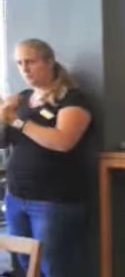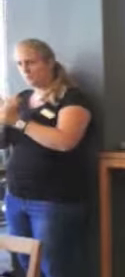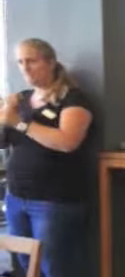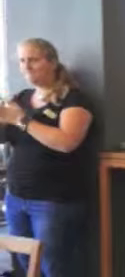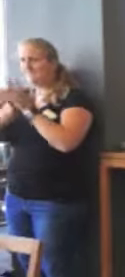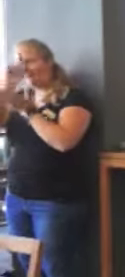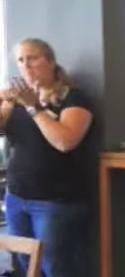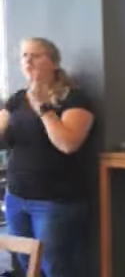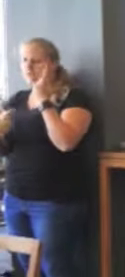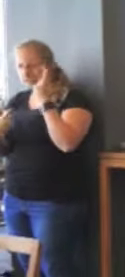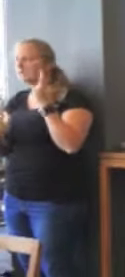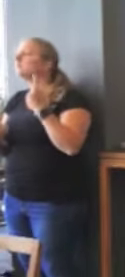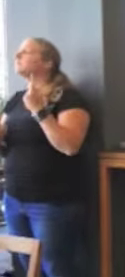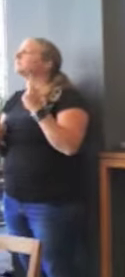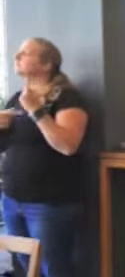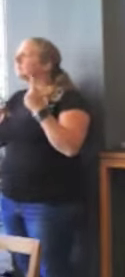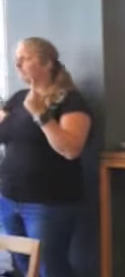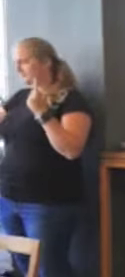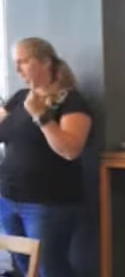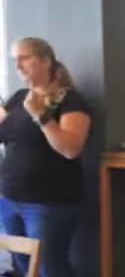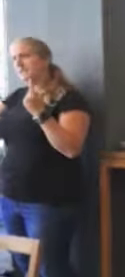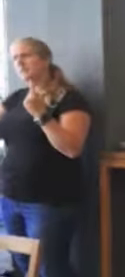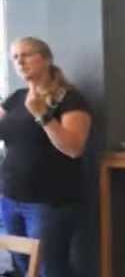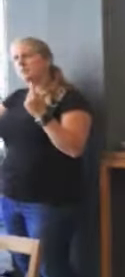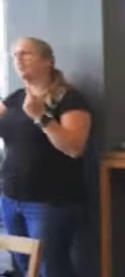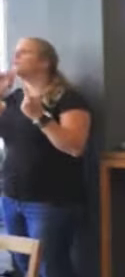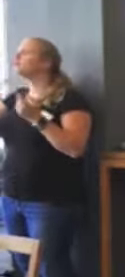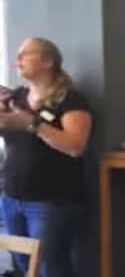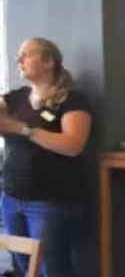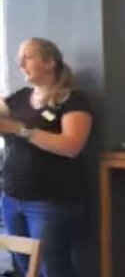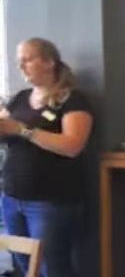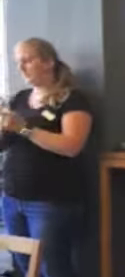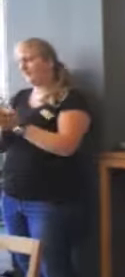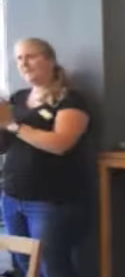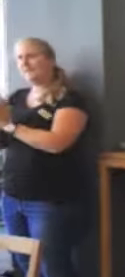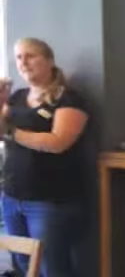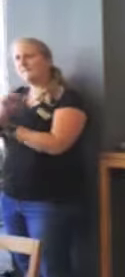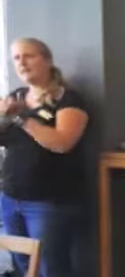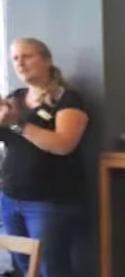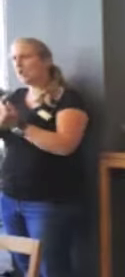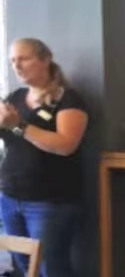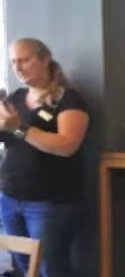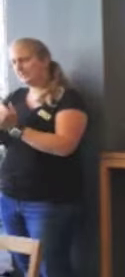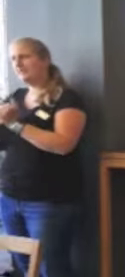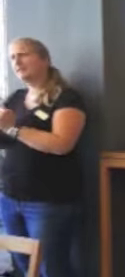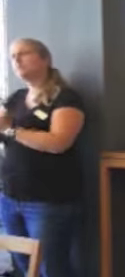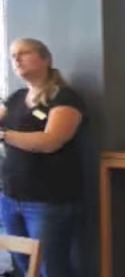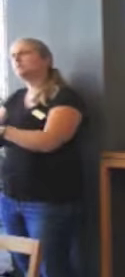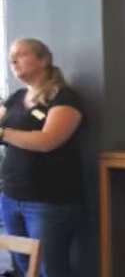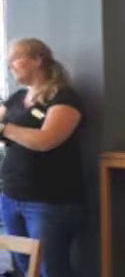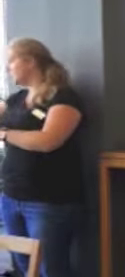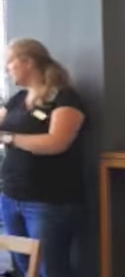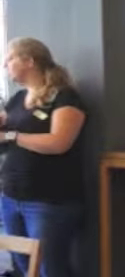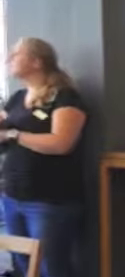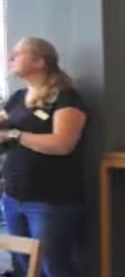1 är att vi ska ha beslut om 2 nya gruvor i Bergslagen senast 2016.